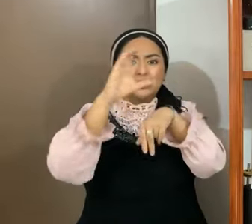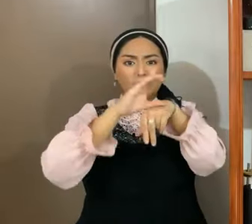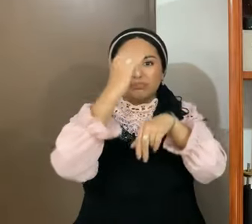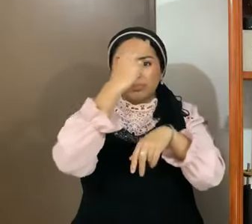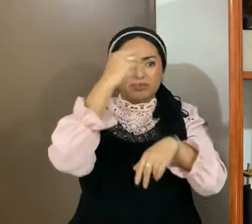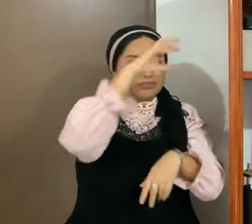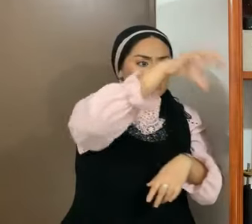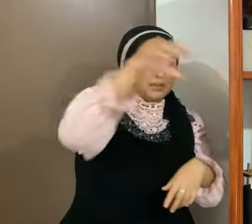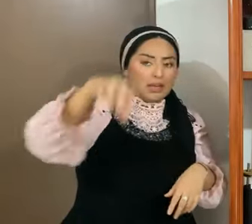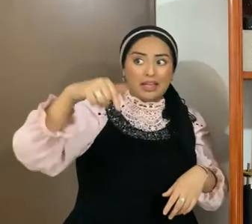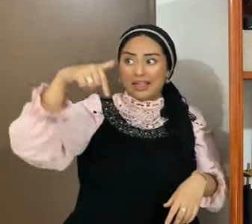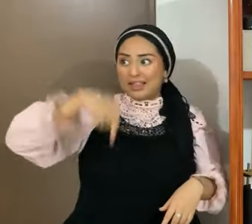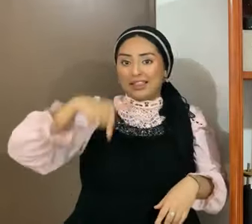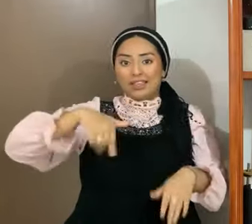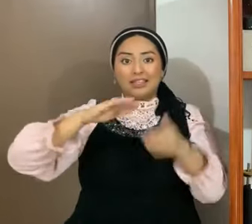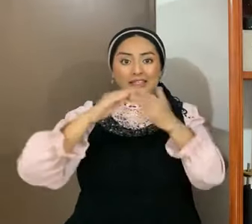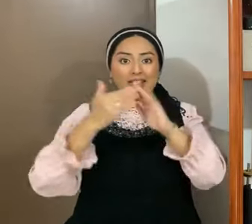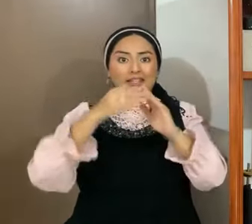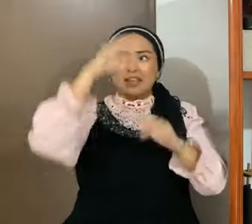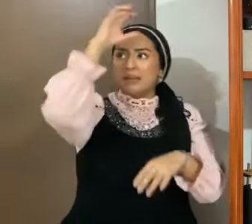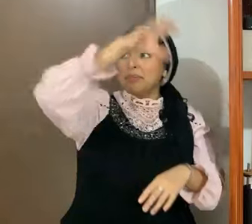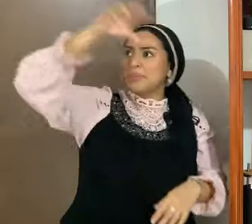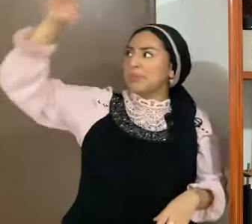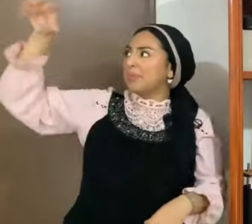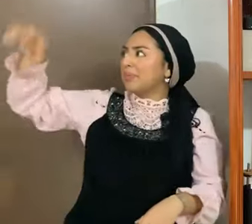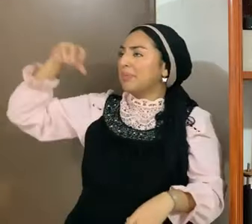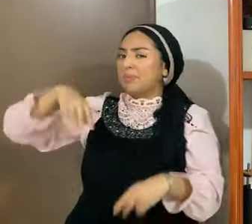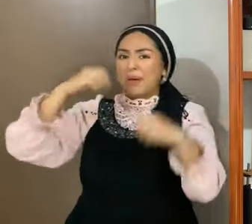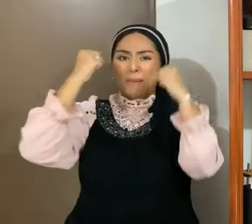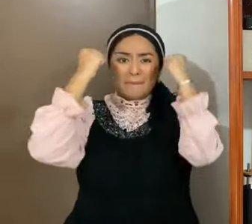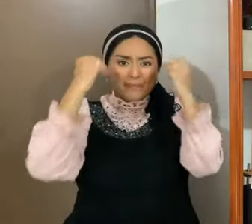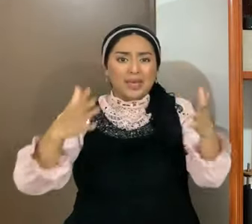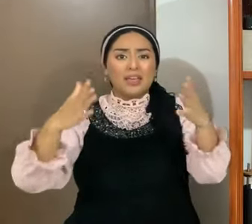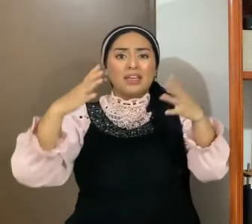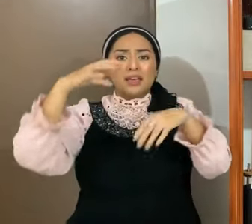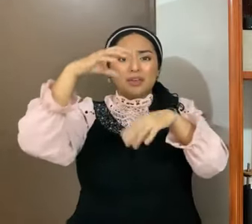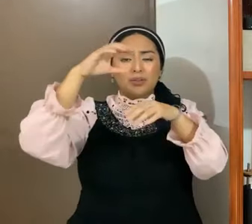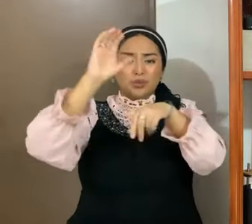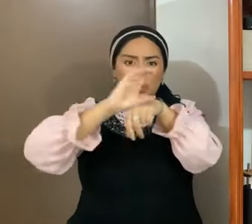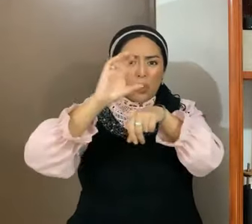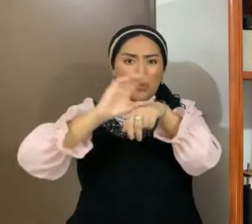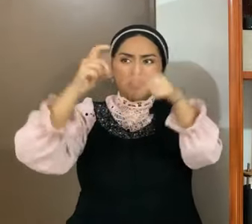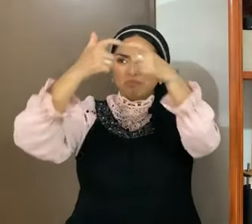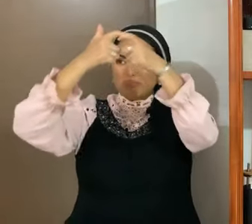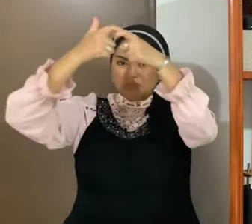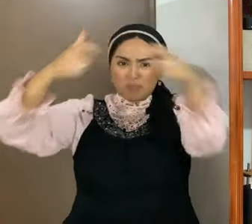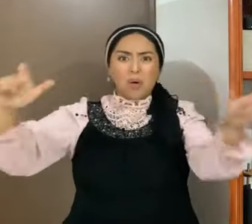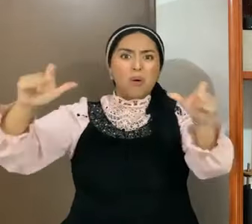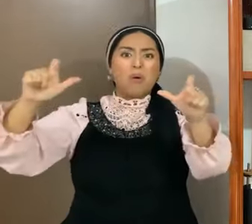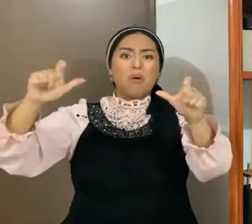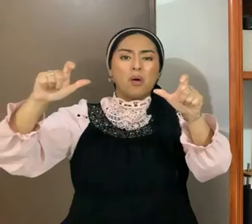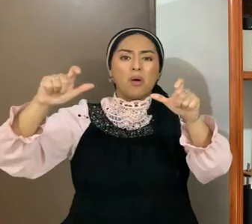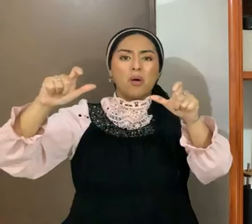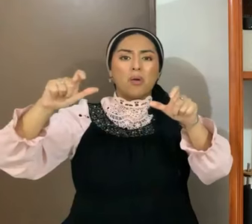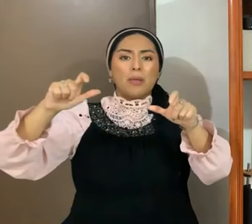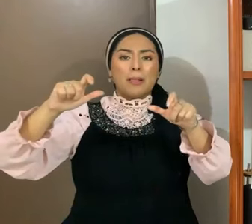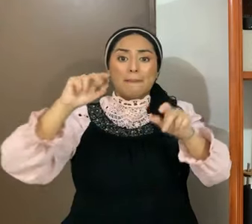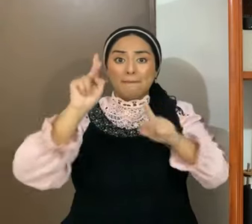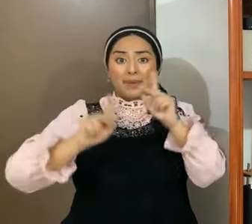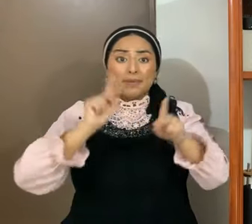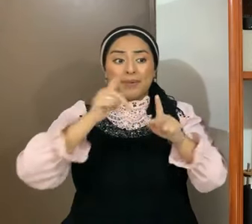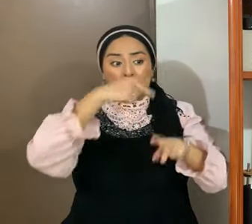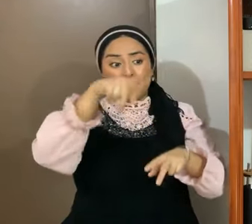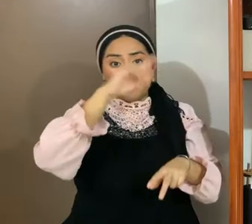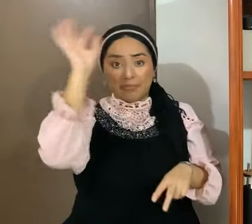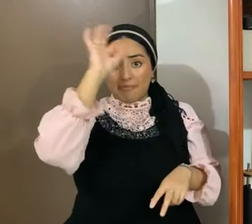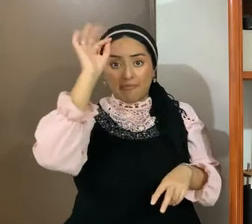tu ciudad, en esta ciudad, en todas las ciudades, estatuas, ídolos. Los paganos, la